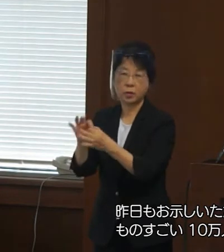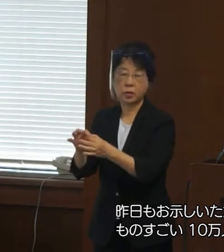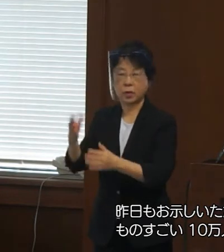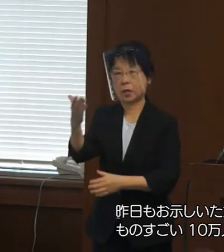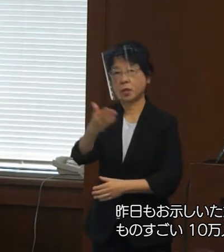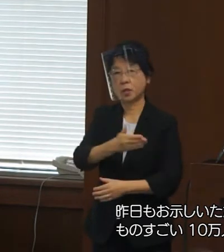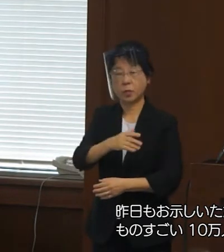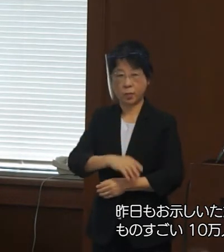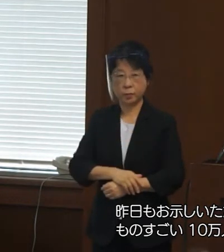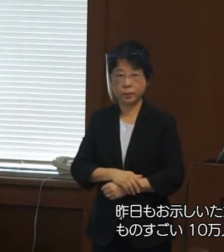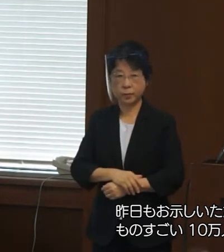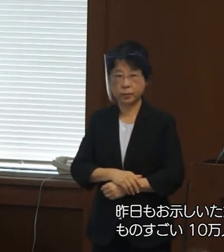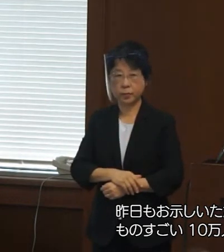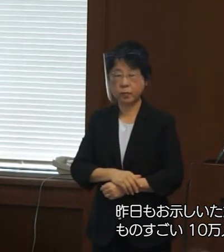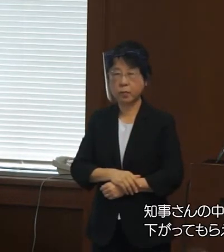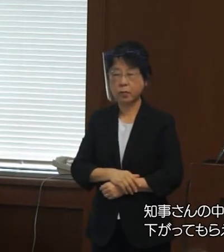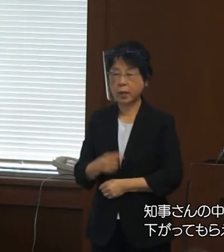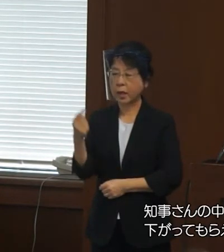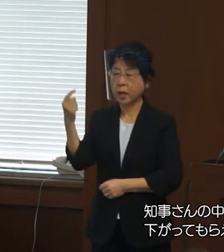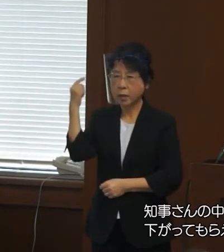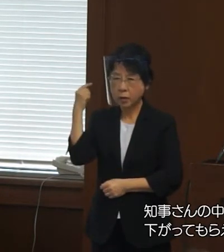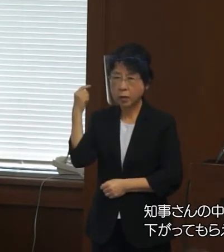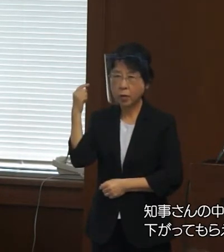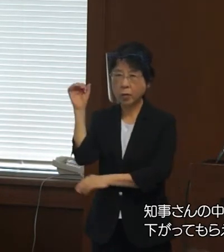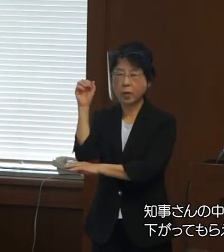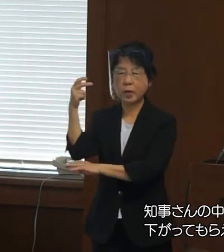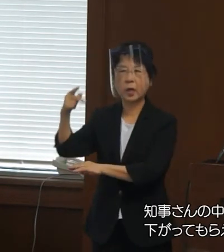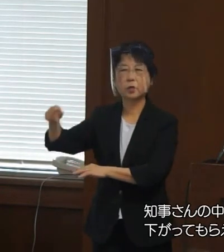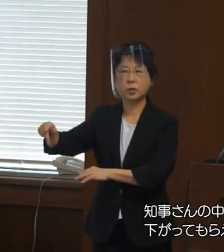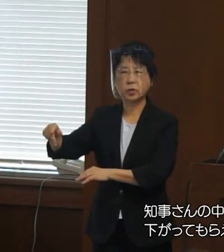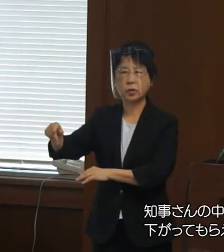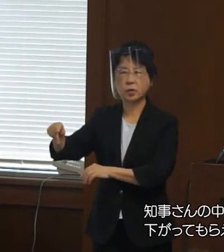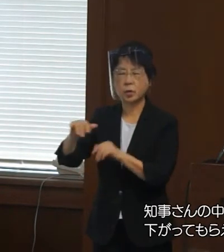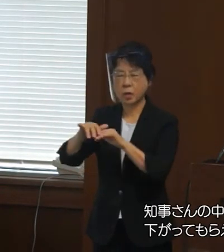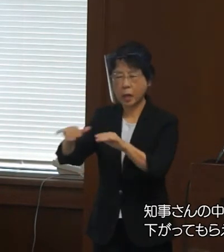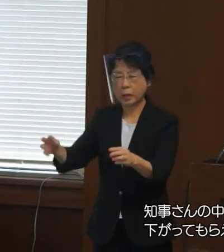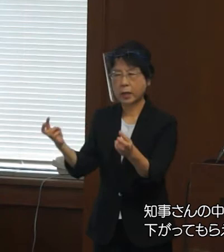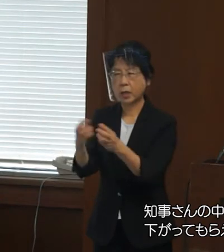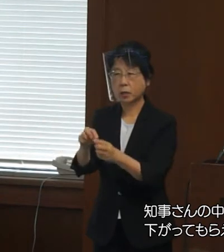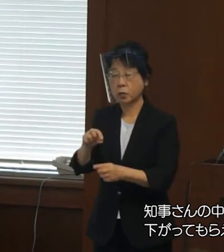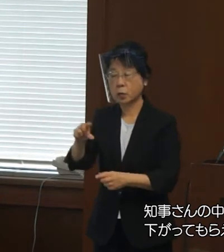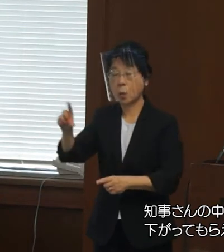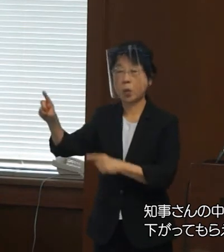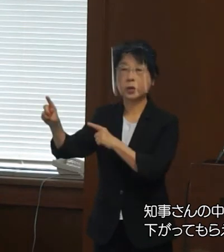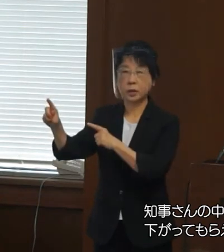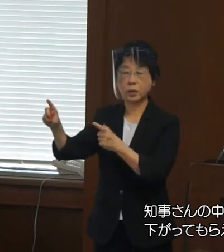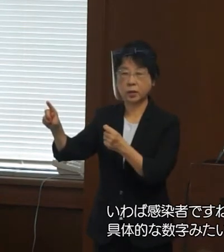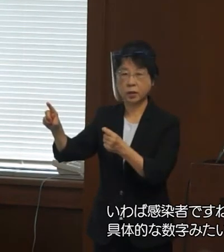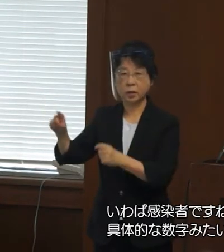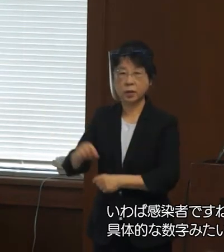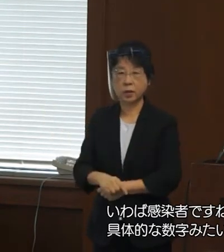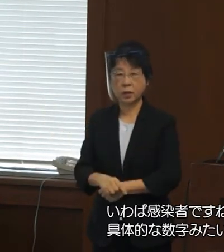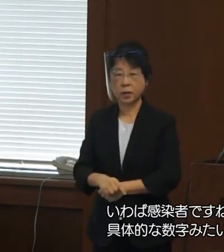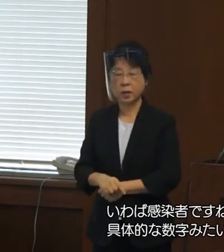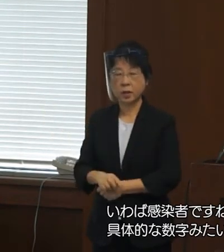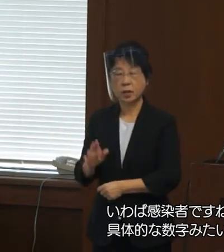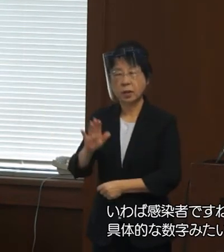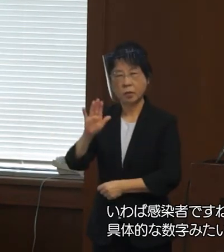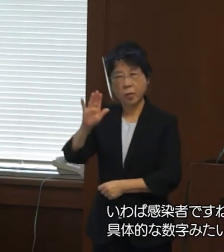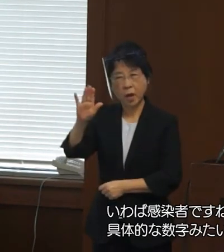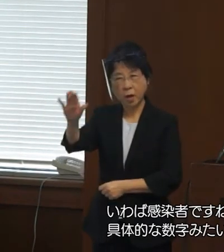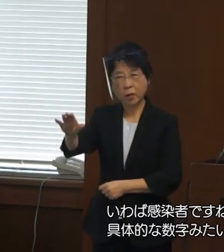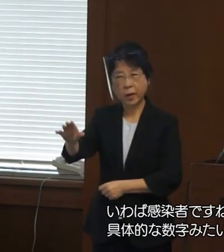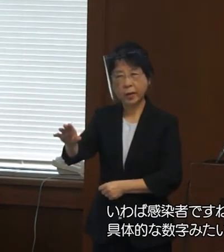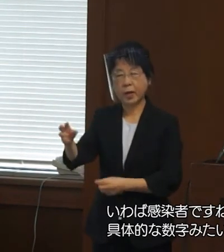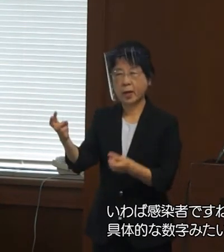の10万人あたり出ている知事さんの中で、これぐらいまで下がってもらえればっていう、いわゆる感染者ですね、1